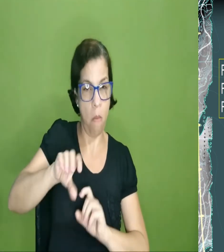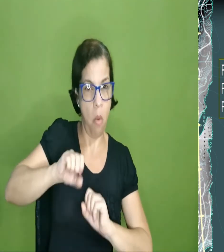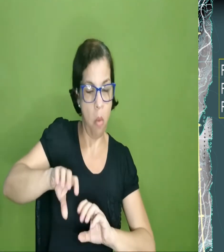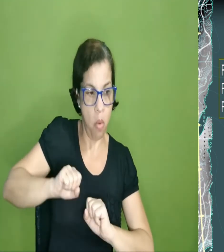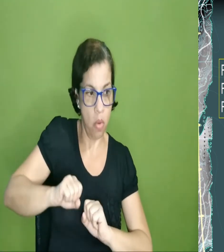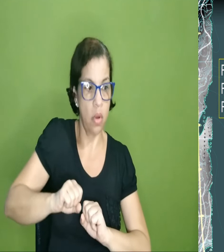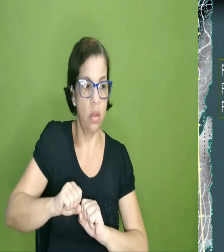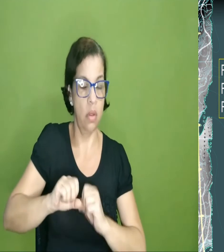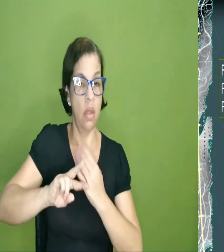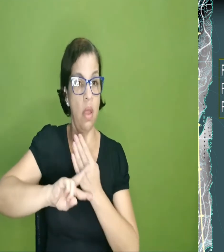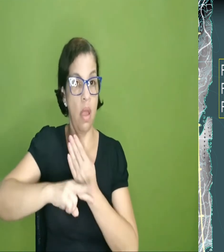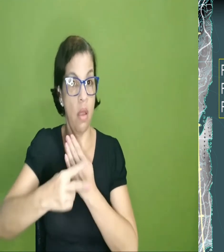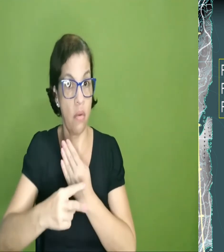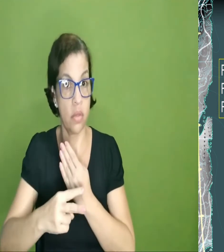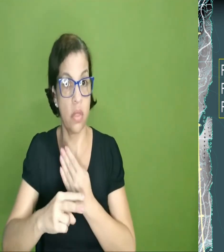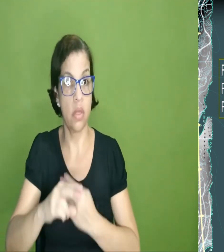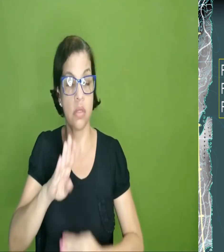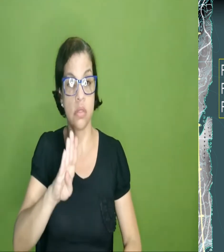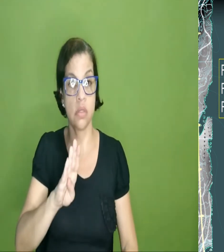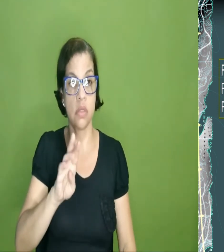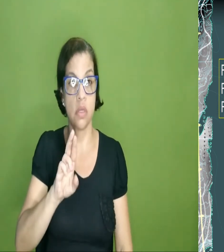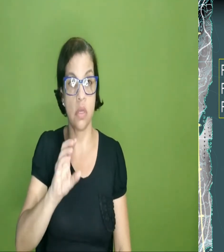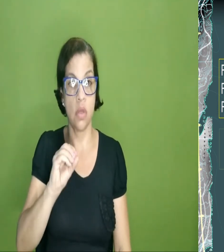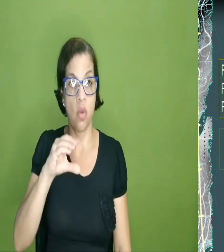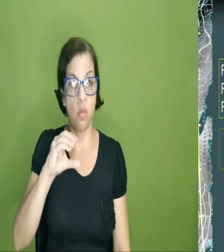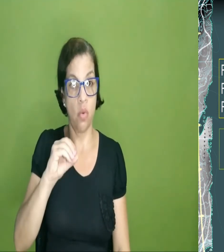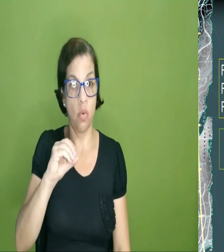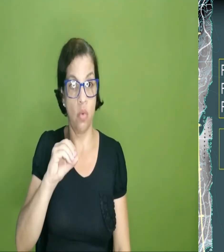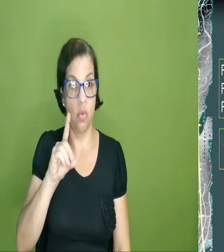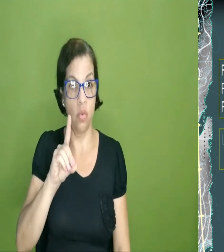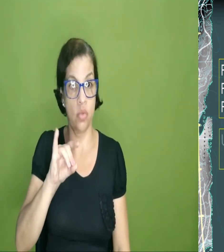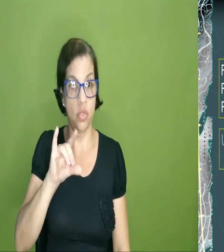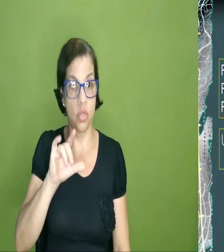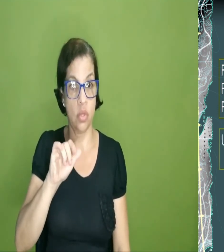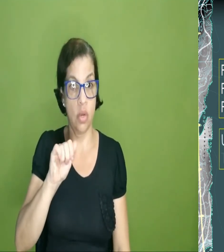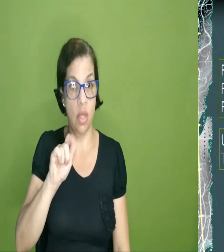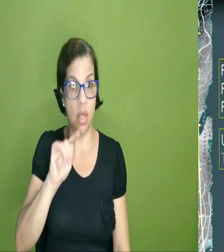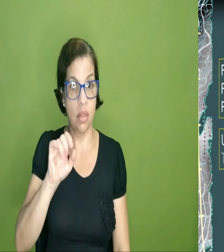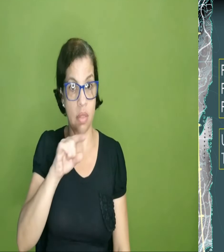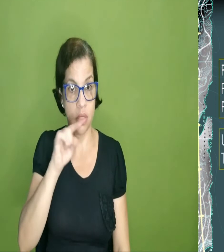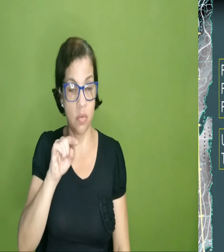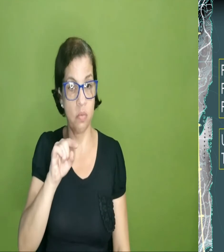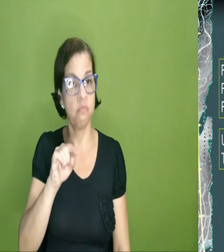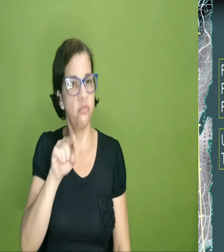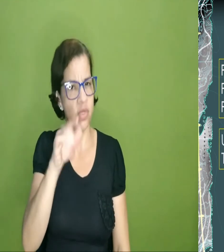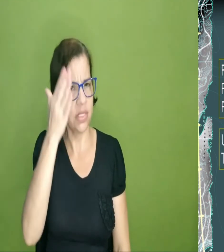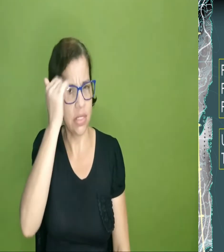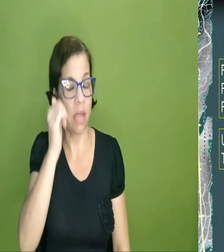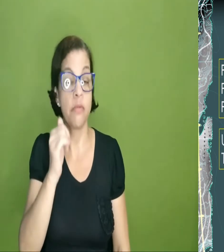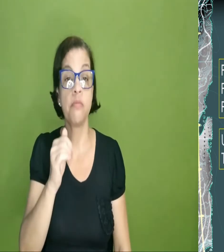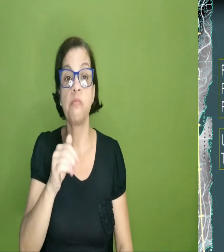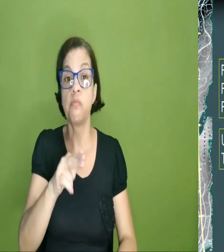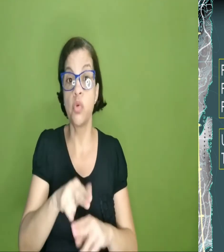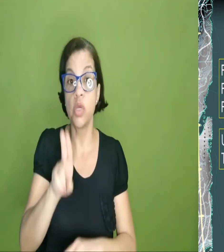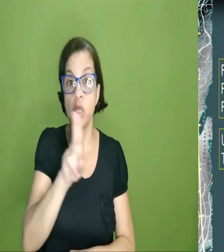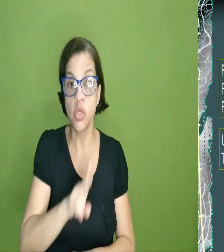efeito de broncodilatação, mas isso você já sabe. Por isso, o seu uso clínico